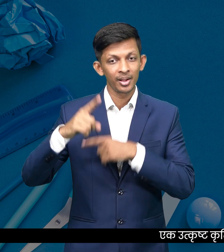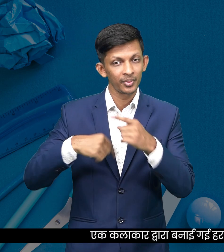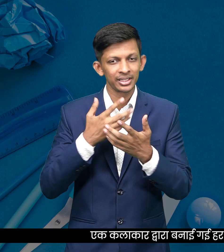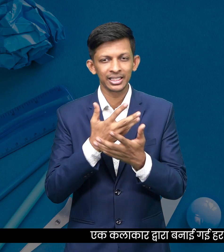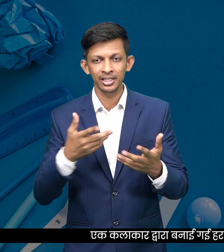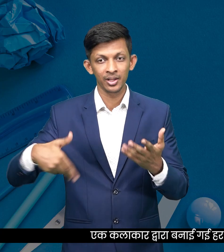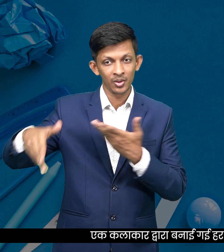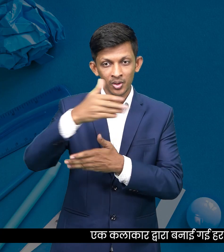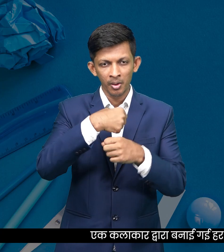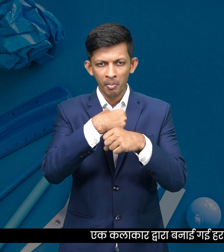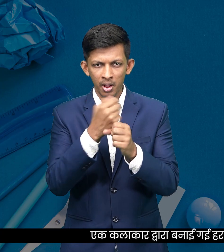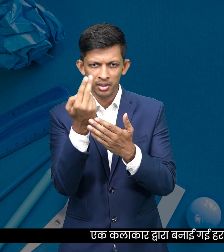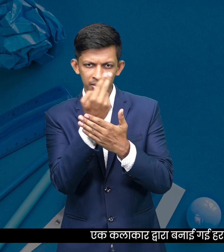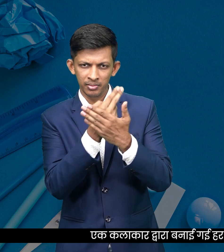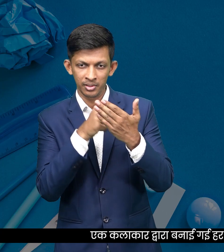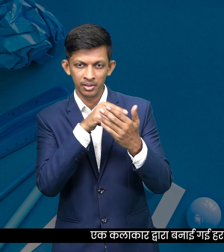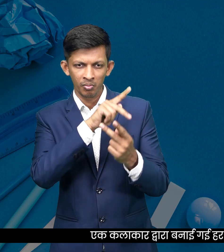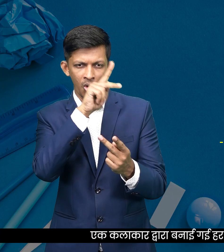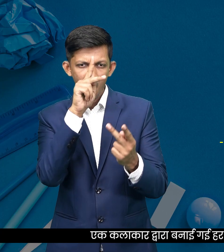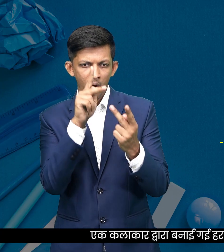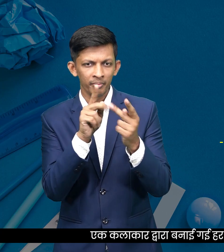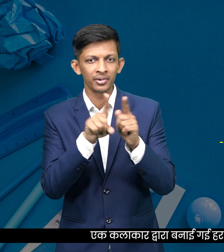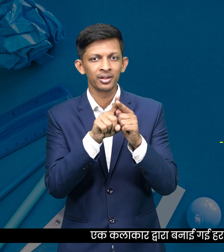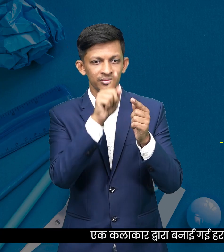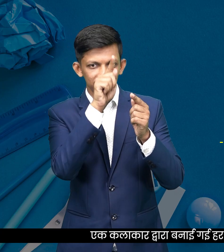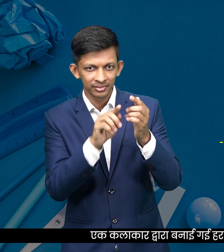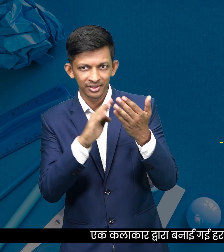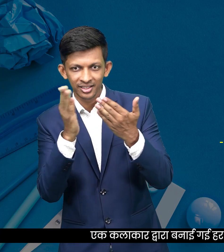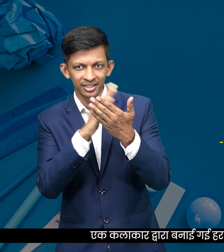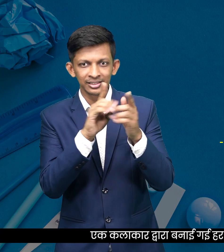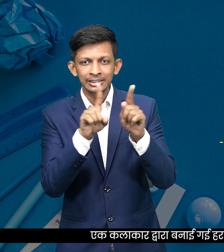एक कलाकार द्वारा बनाई गई हर चीज समरूपता की सही रेखा में है।